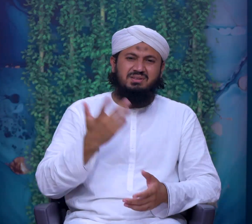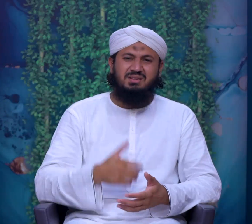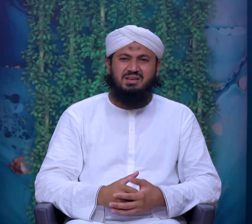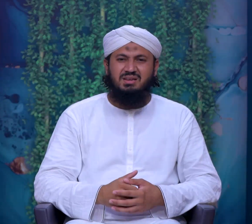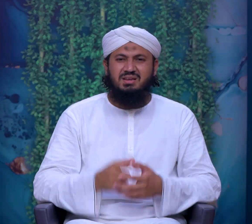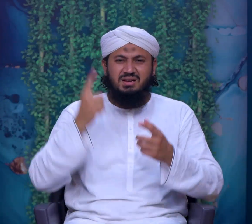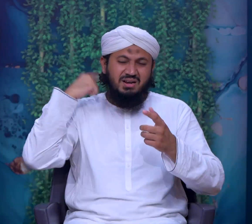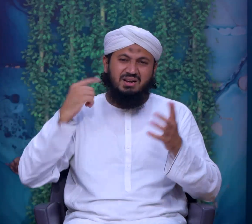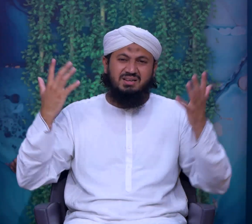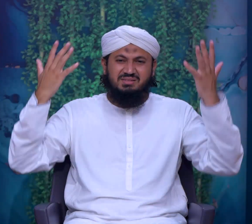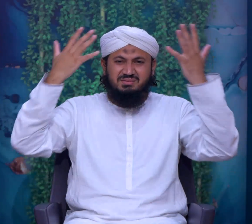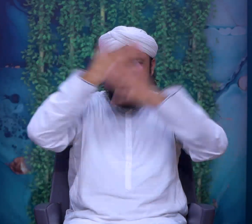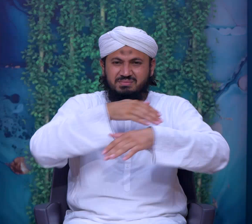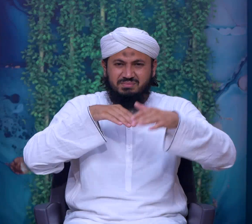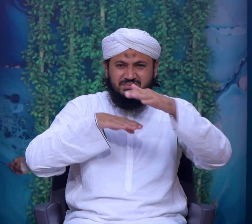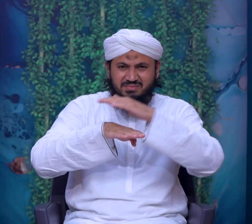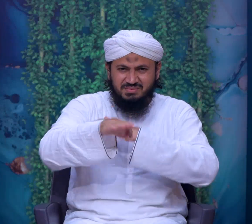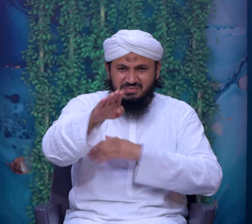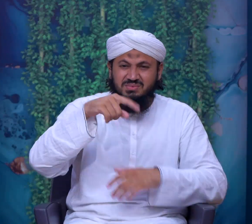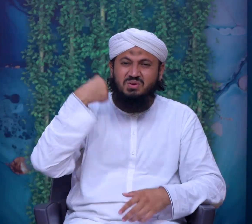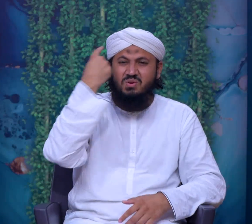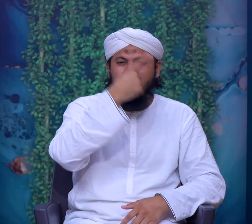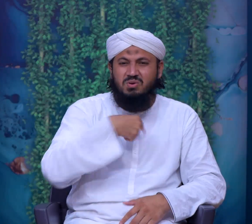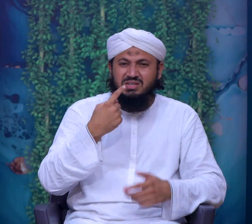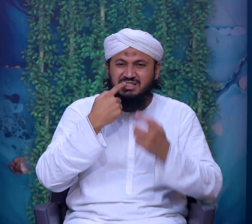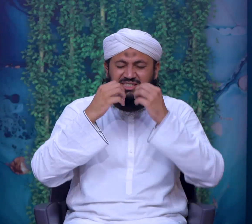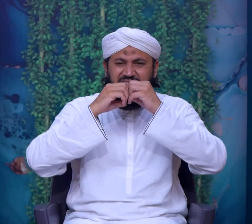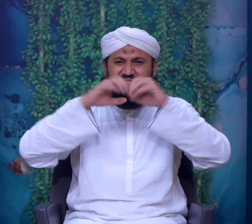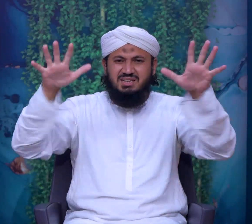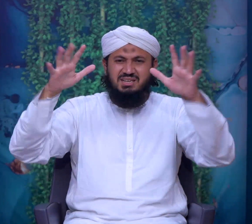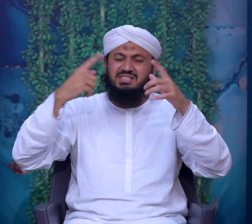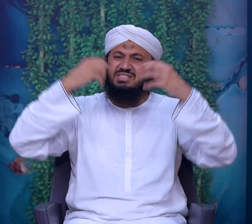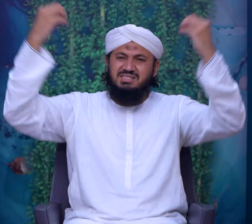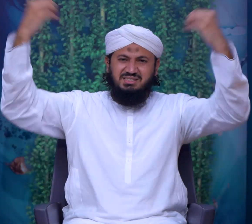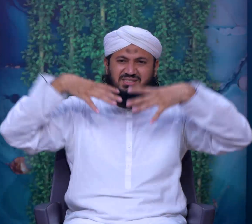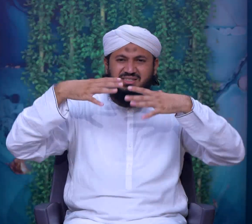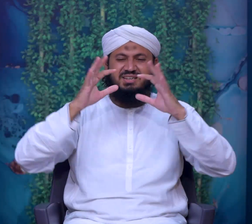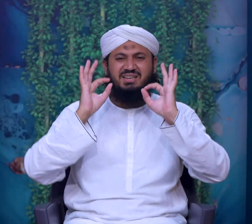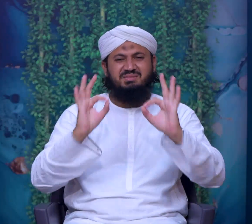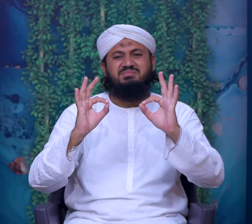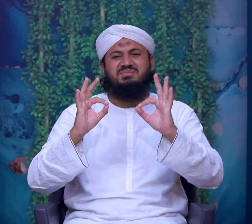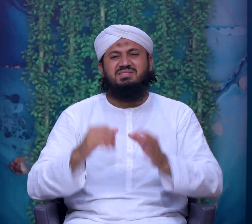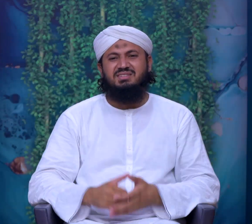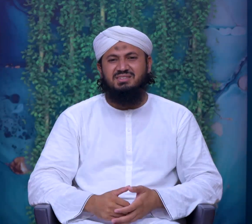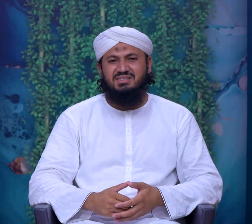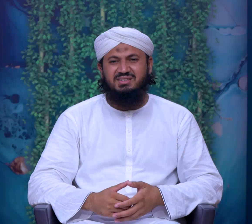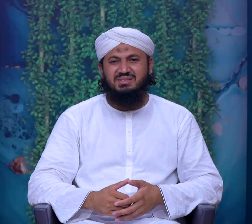بھی کسی اندھیرے گھر میں داخل ہوتا وہ گھر روشن ہو جاتا تھا۔ حضرت سیدنا انس رضی اللہ عنہ بیان فرماتے ہیں کہ دو